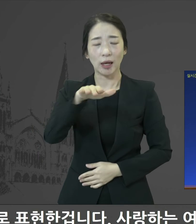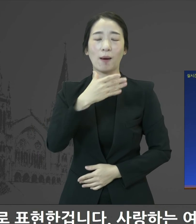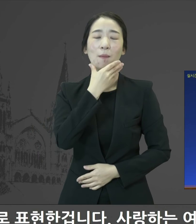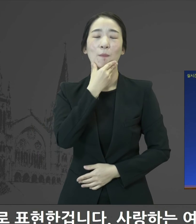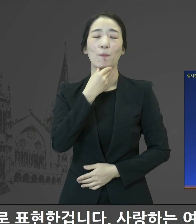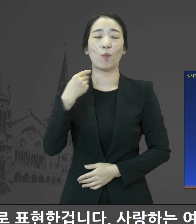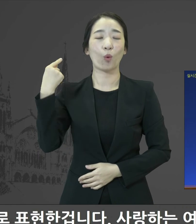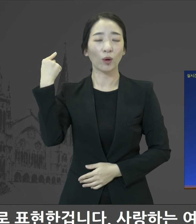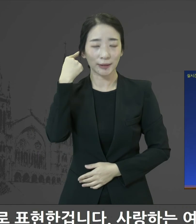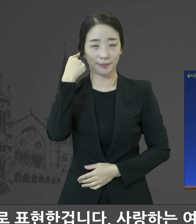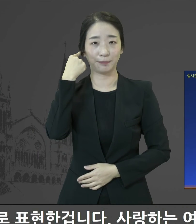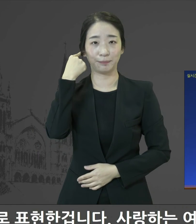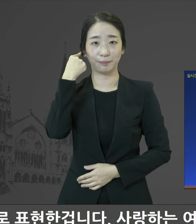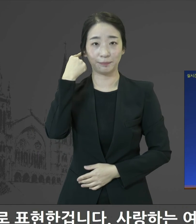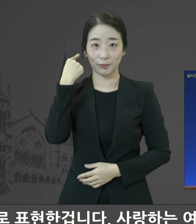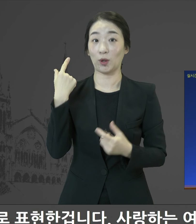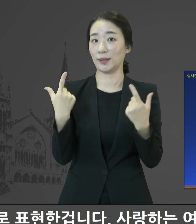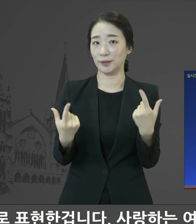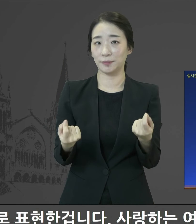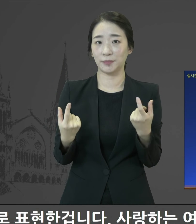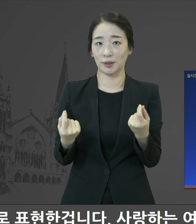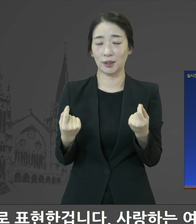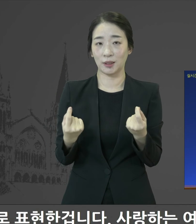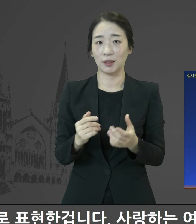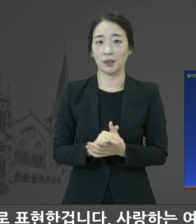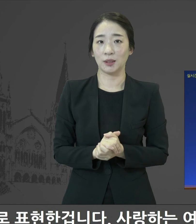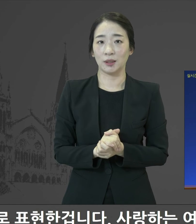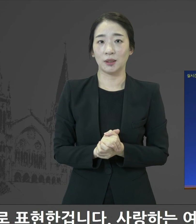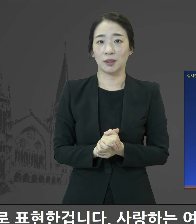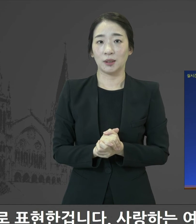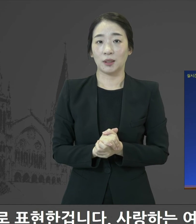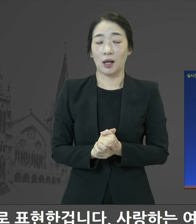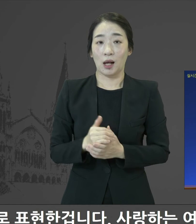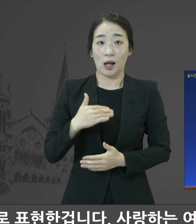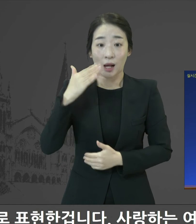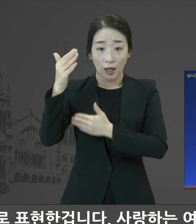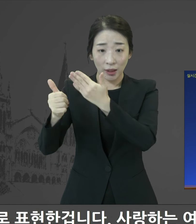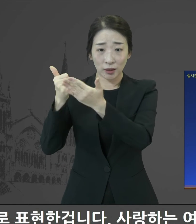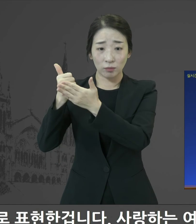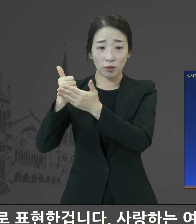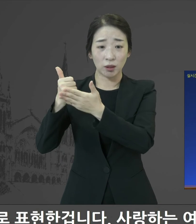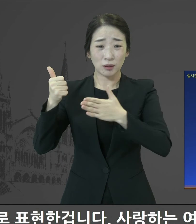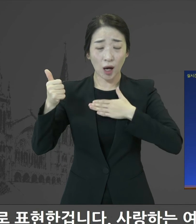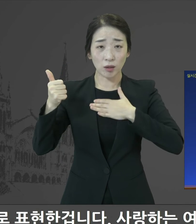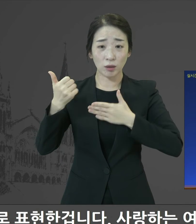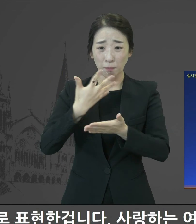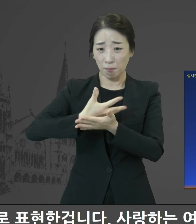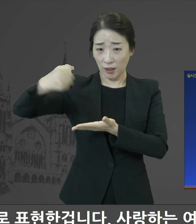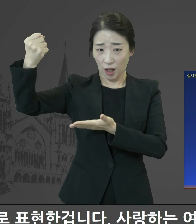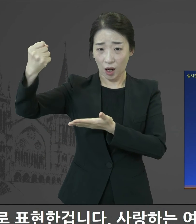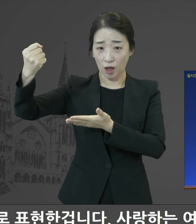우리를 받아주실 수 있는 그런 요소가 우리에게 없어요.